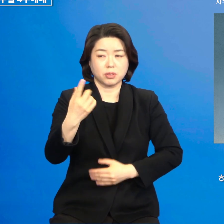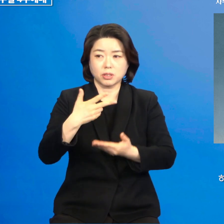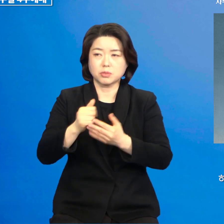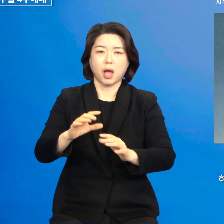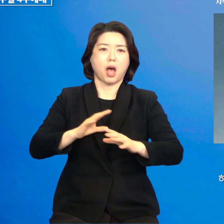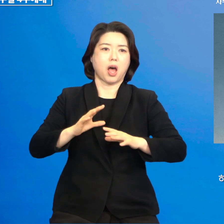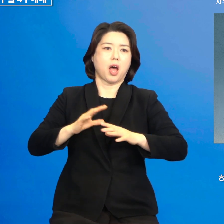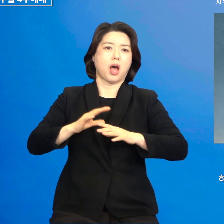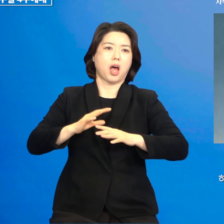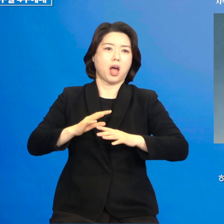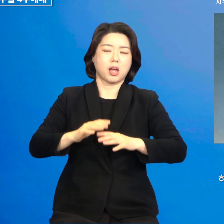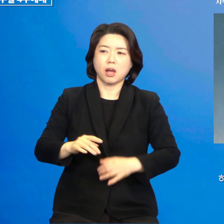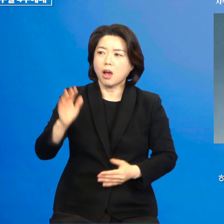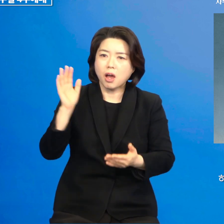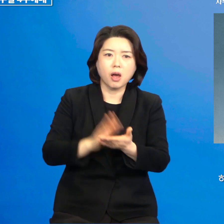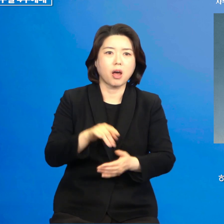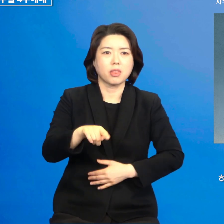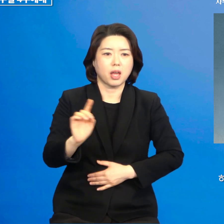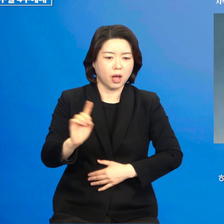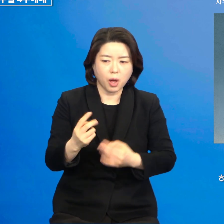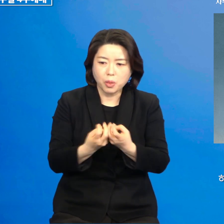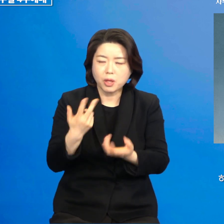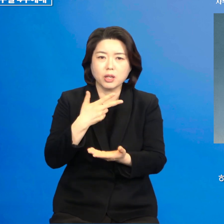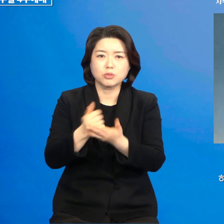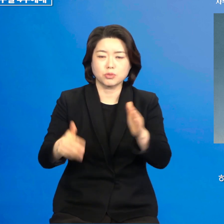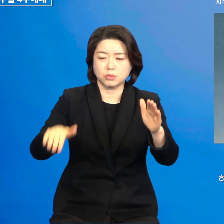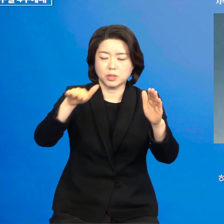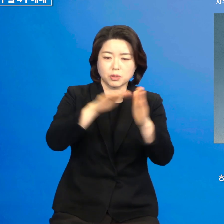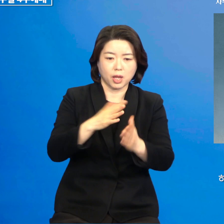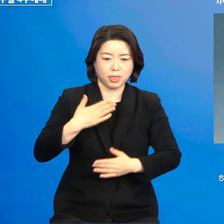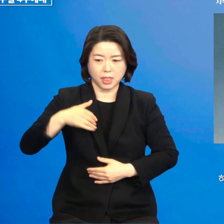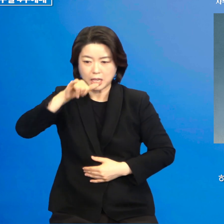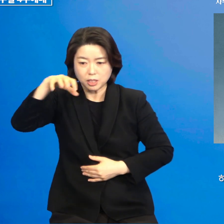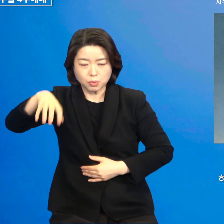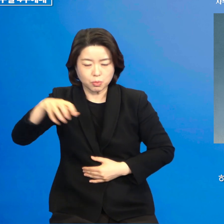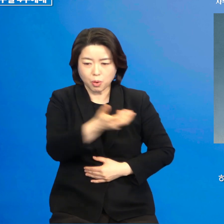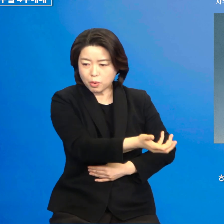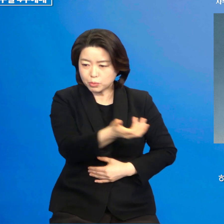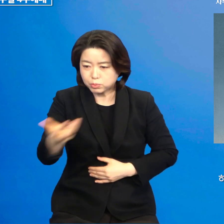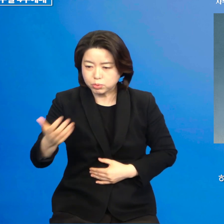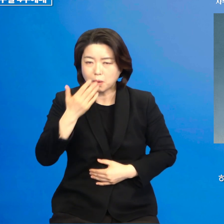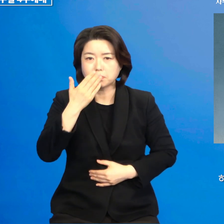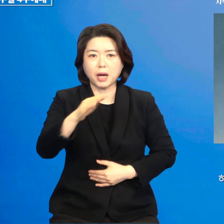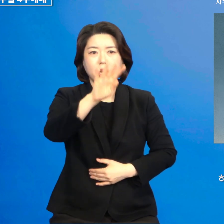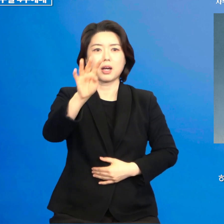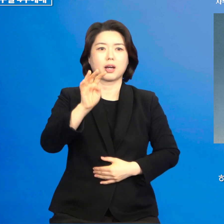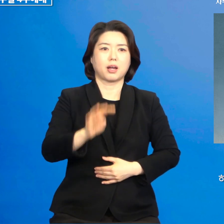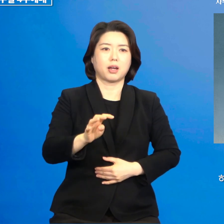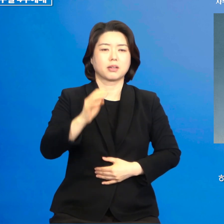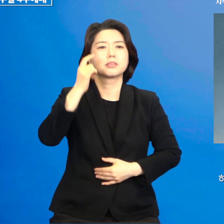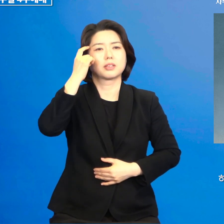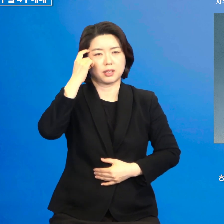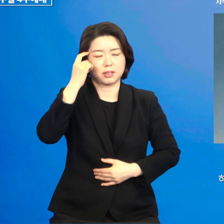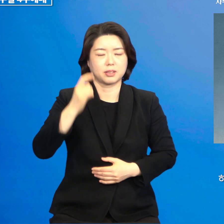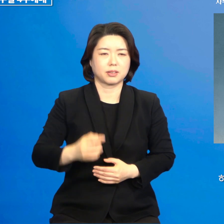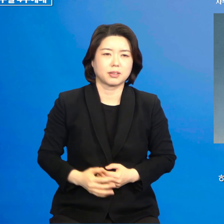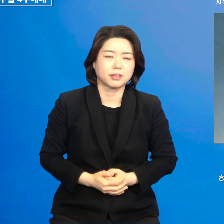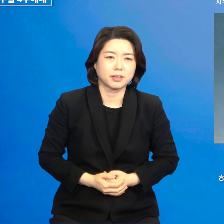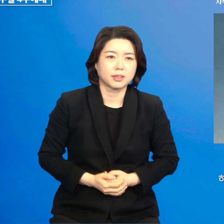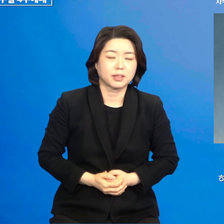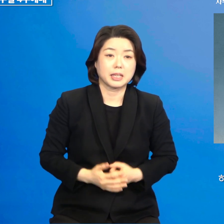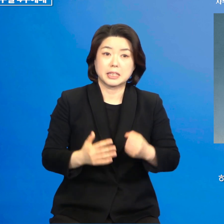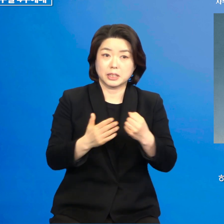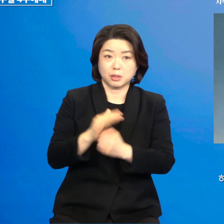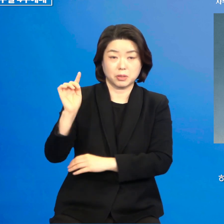무서워서 이래서야 내가 어떻게 주님의 궤를 내가 있는 곳으로 옮길 수 있겠는가 하였다.